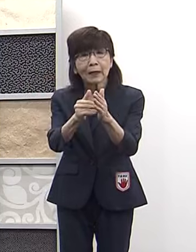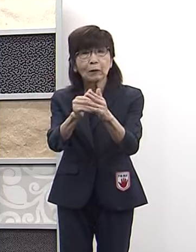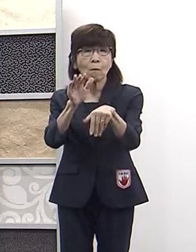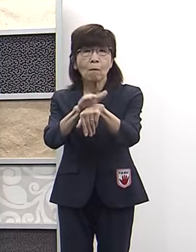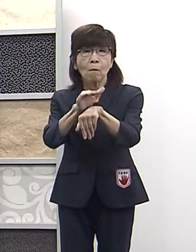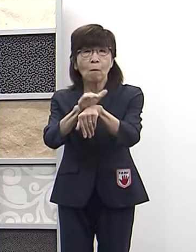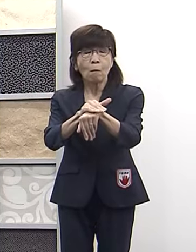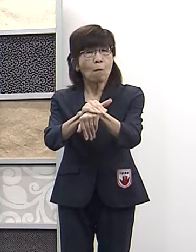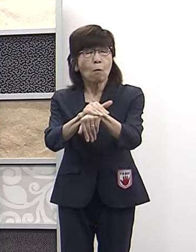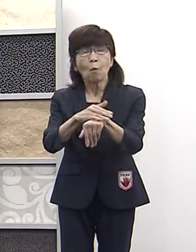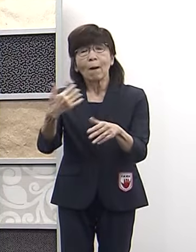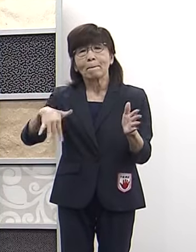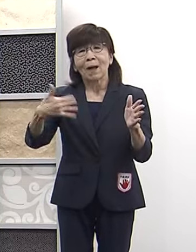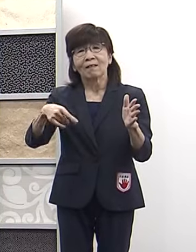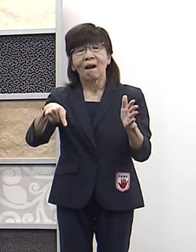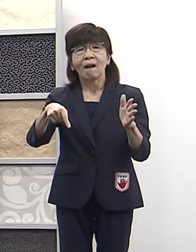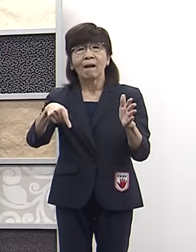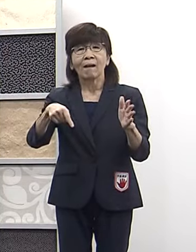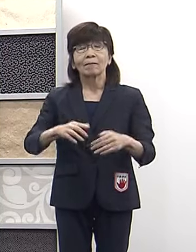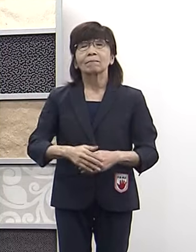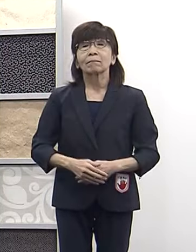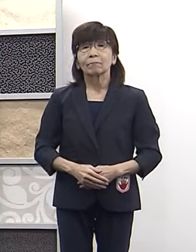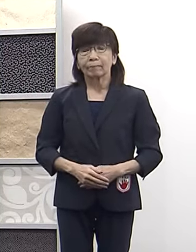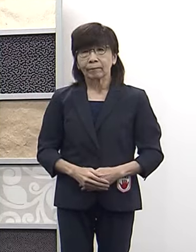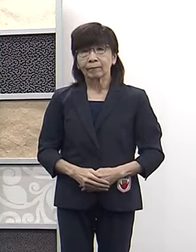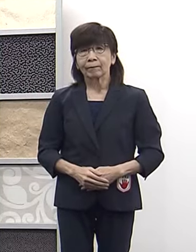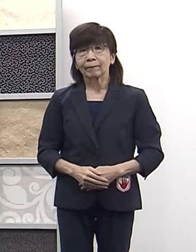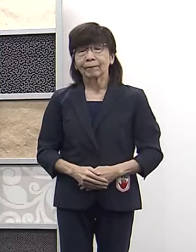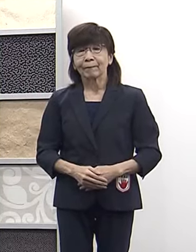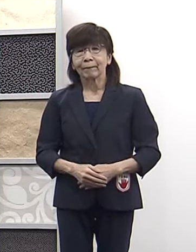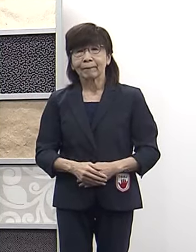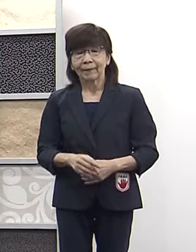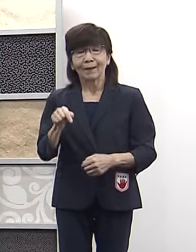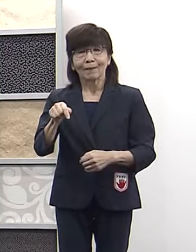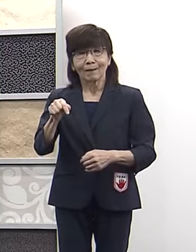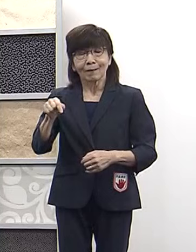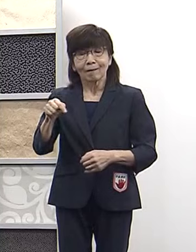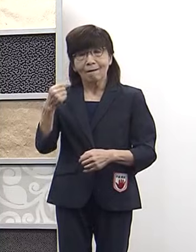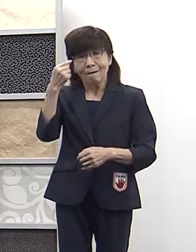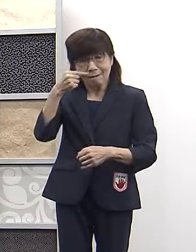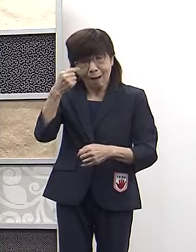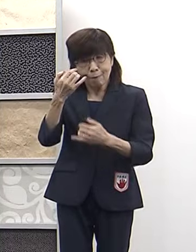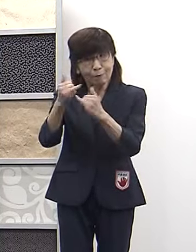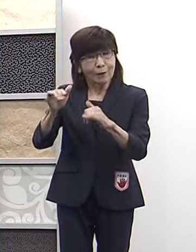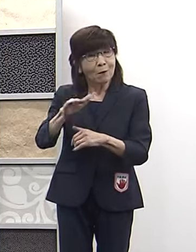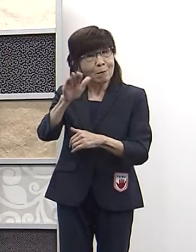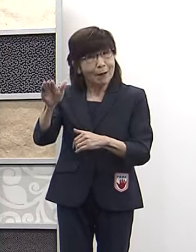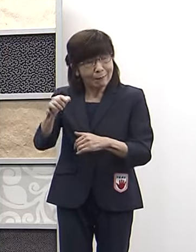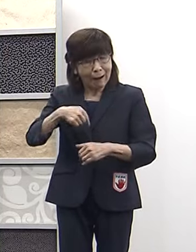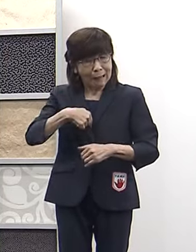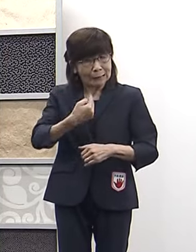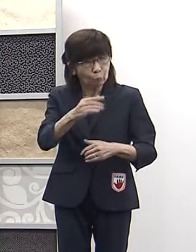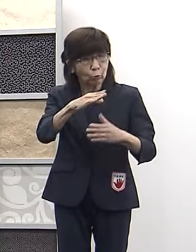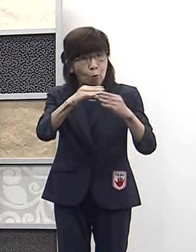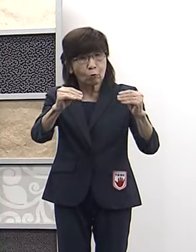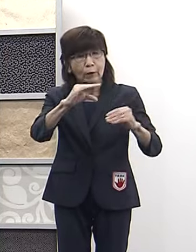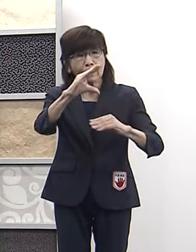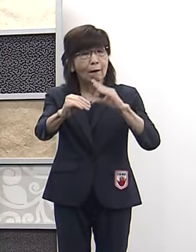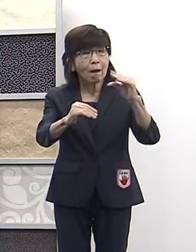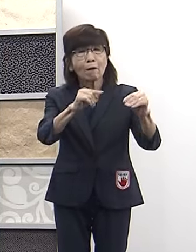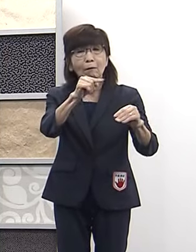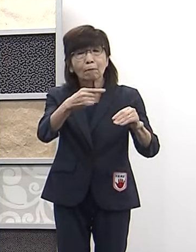で全くなされておりません。インバウンド観光客の皆さん、速やかな帰国を望むことが